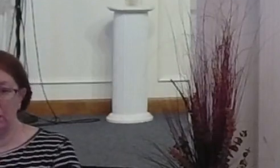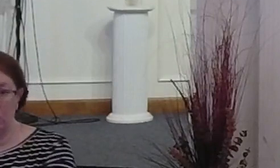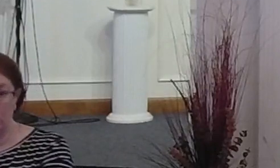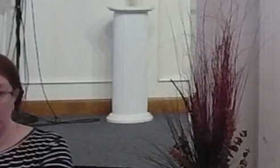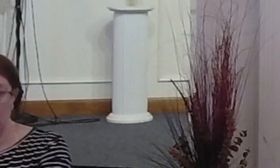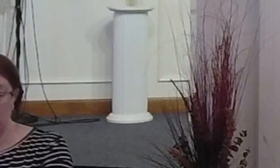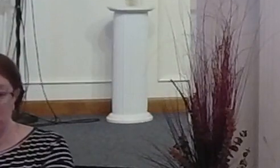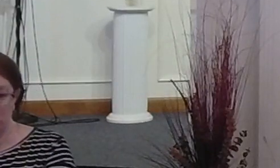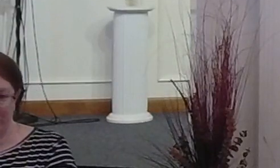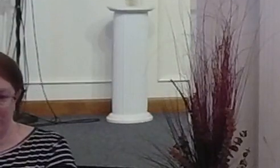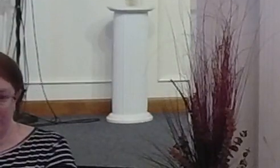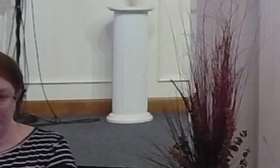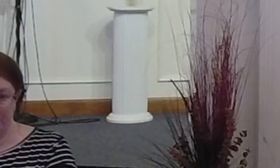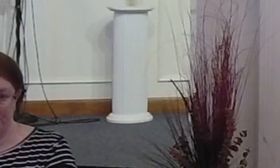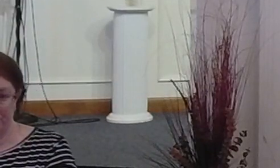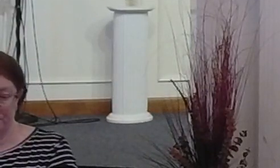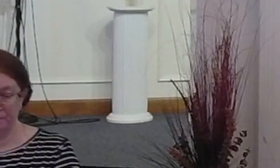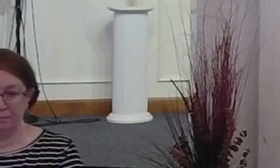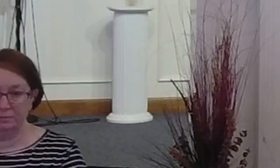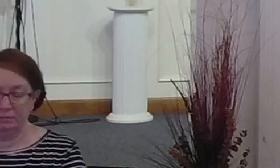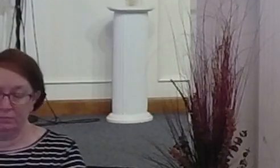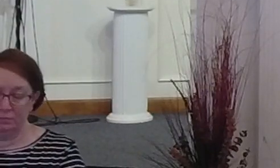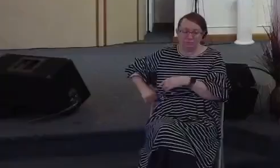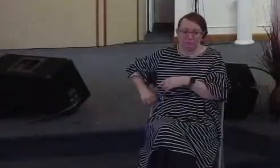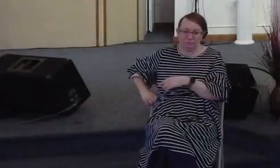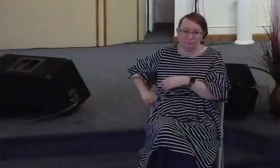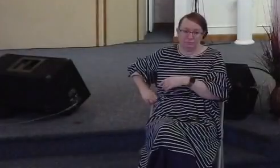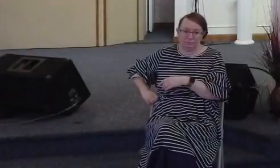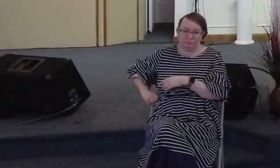Generamos cosas y luego lo adoramos.